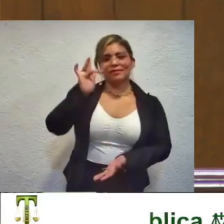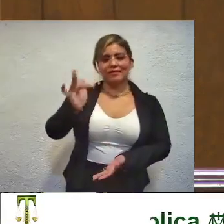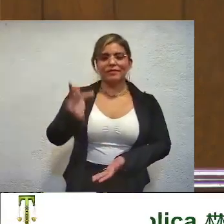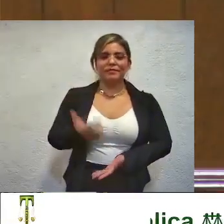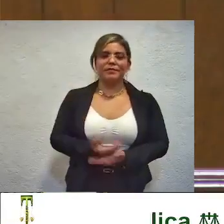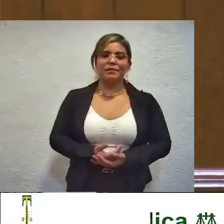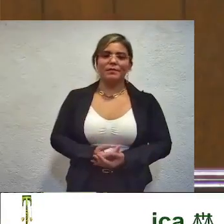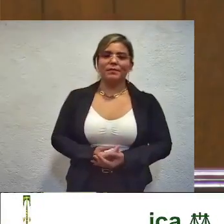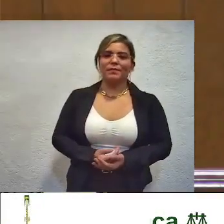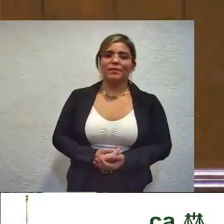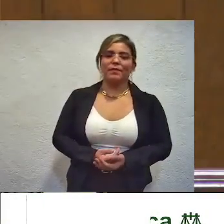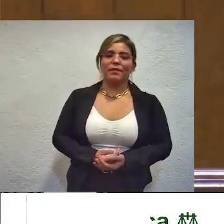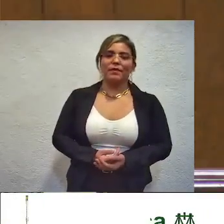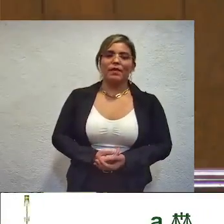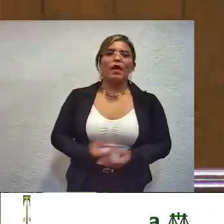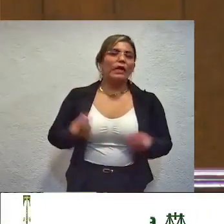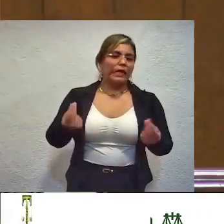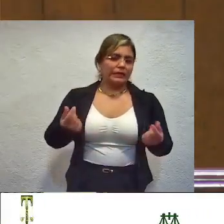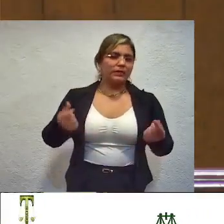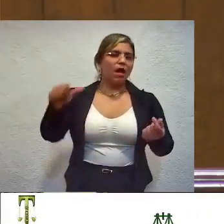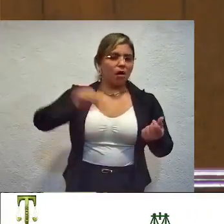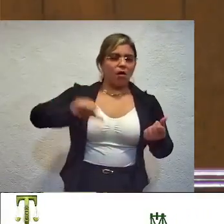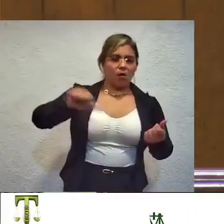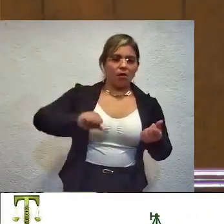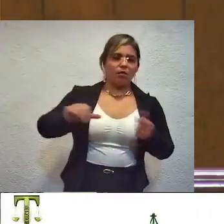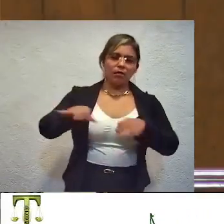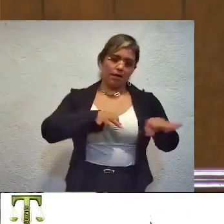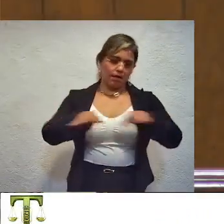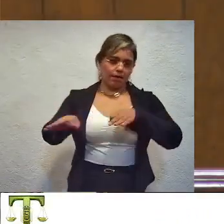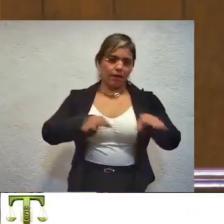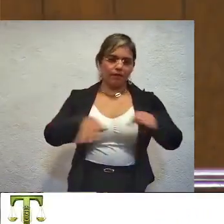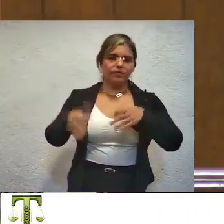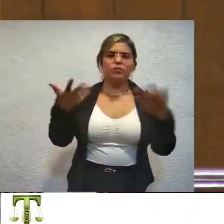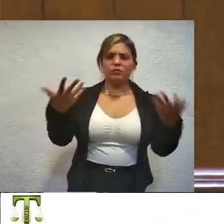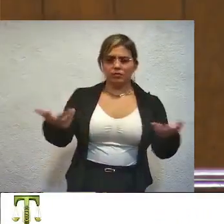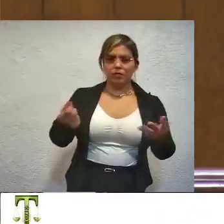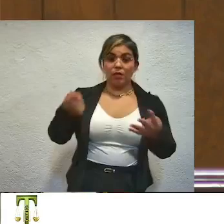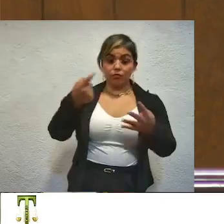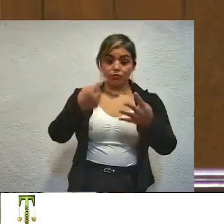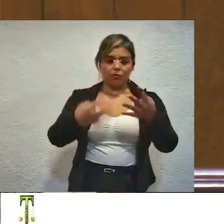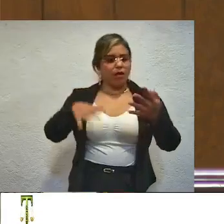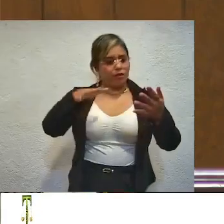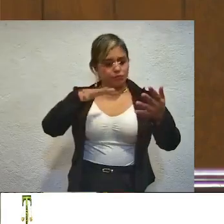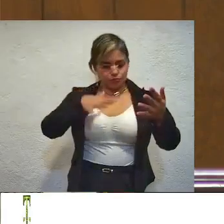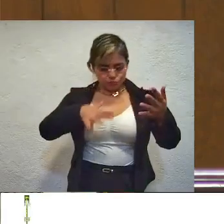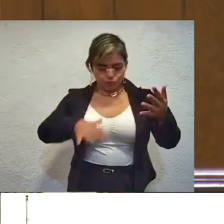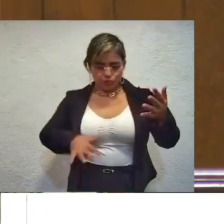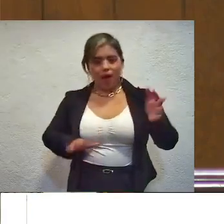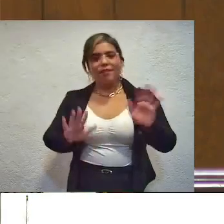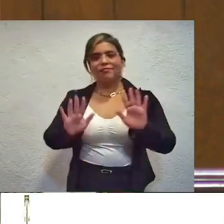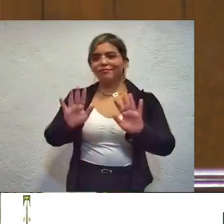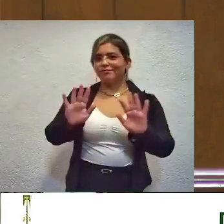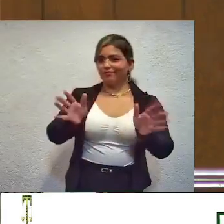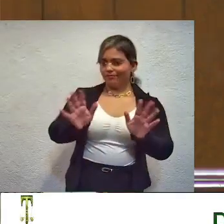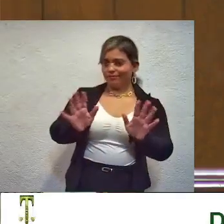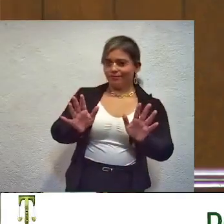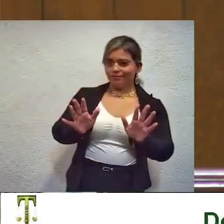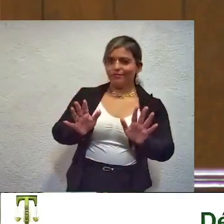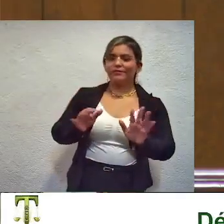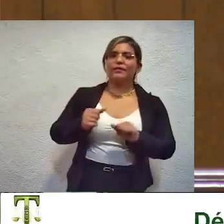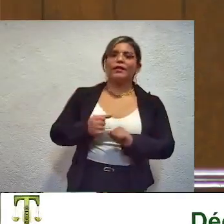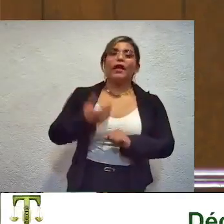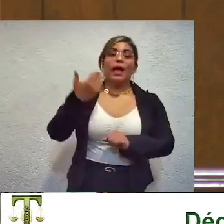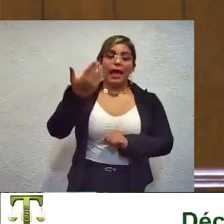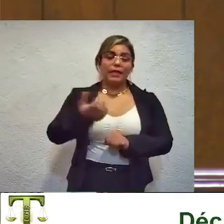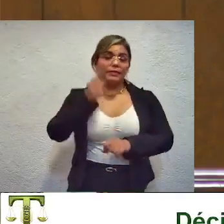a efecto de agilizar los trabajos de la presente sesión, las cuentas de los proyectos que nos ocupan serán realizadas por